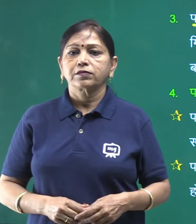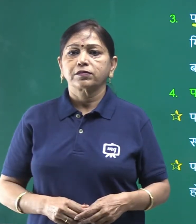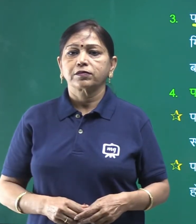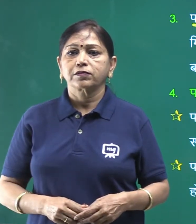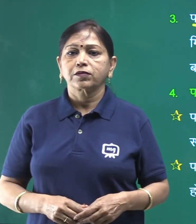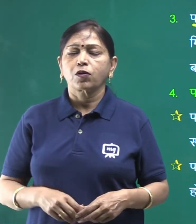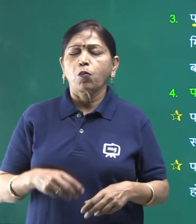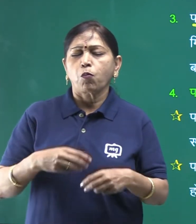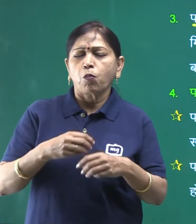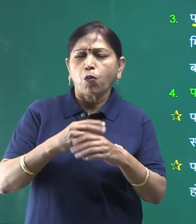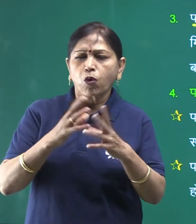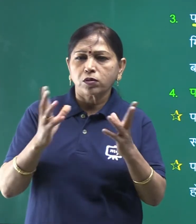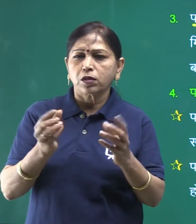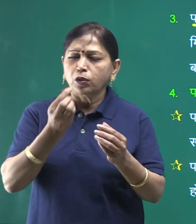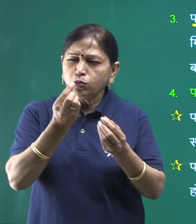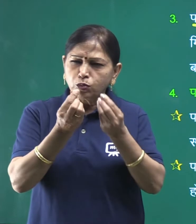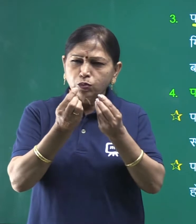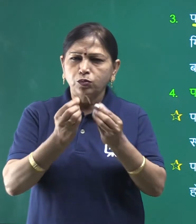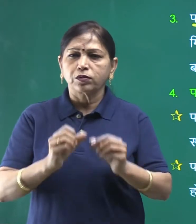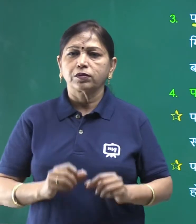अनेक छोटे छोटे